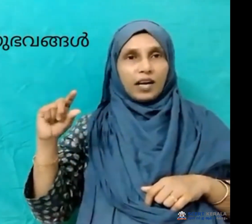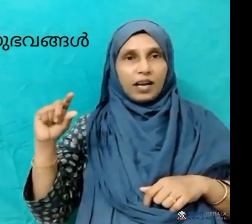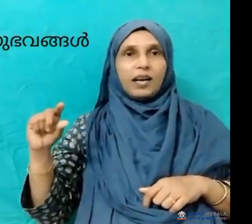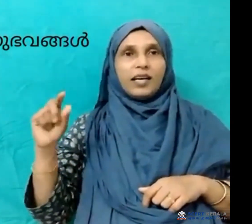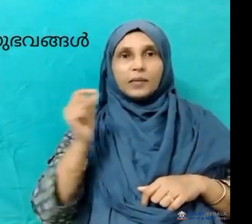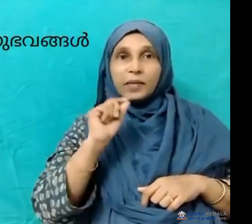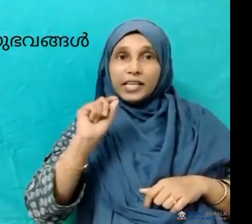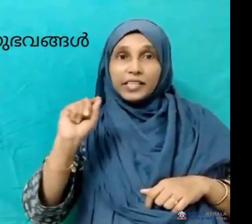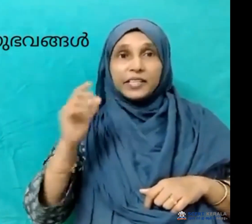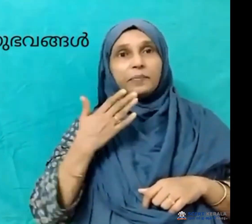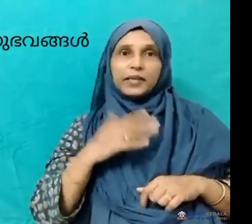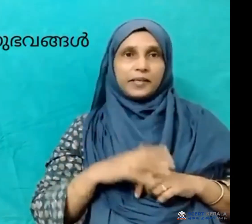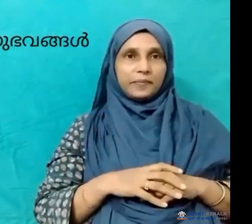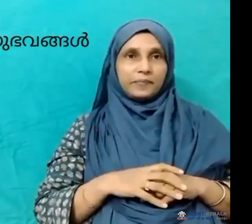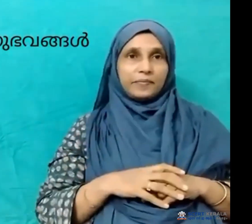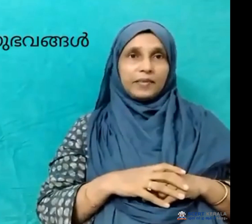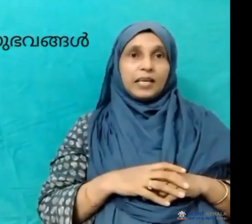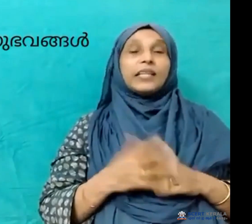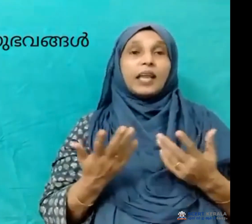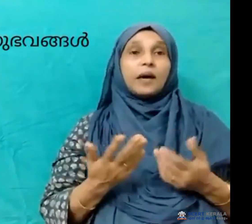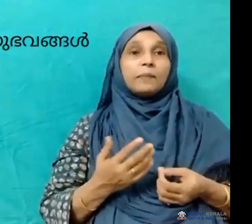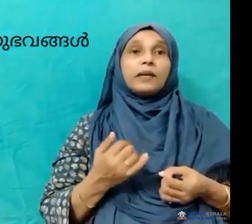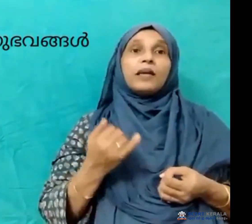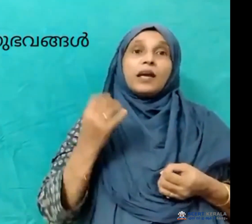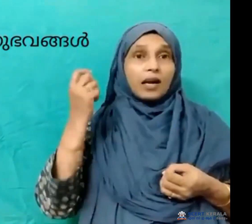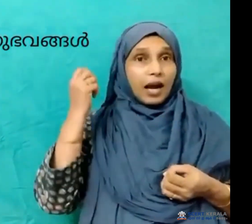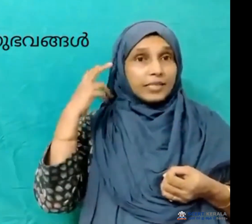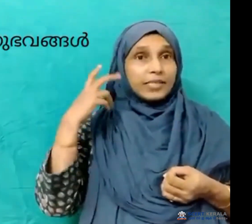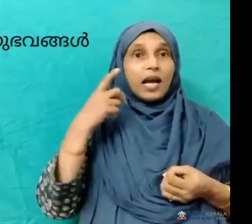ഇന്ദ്രിയാനുഭവങ്ങൾ. അത് നമ്മൾ എഴുതി പഠിക്കണം. എന്തെല്ലാം?